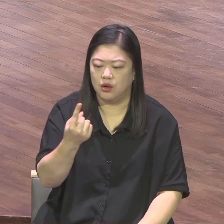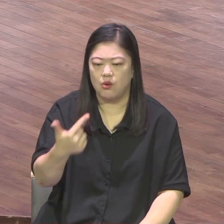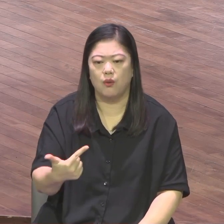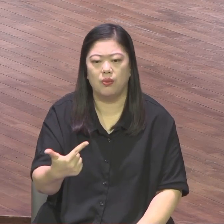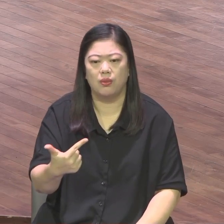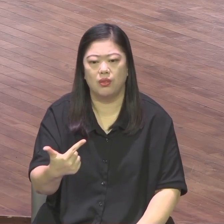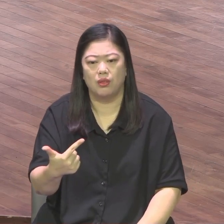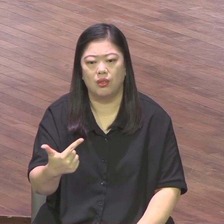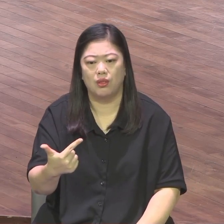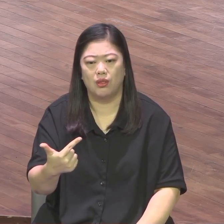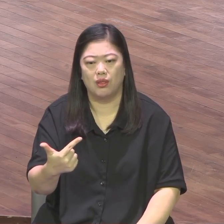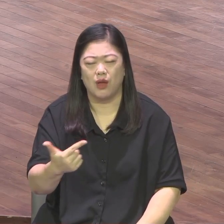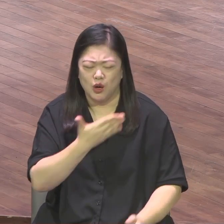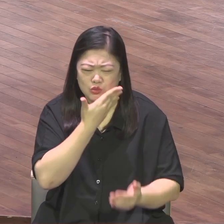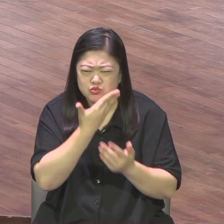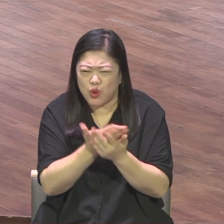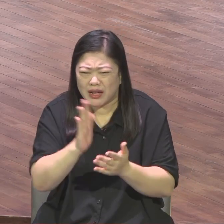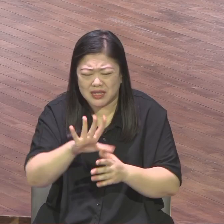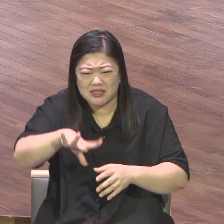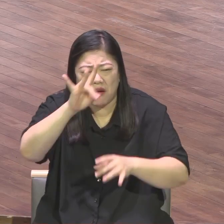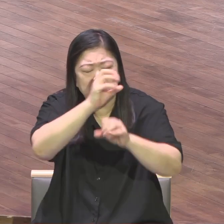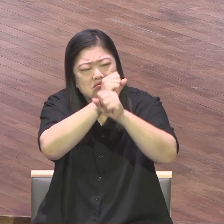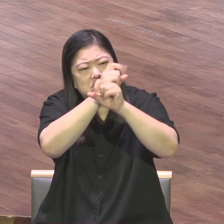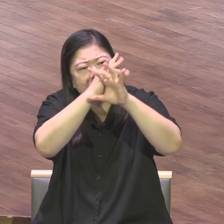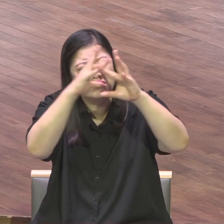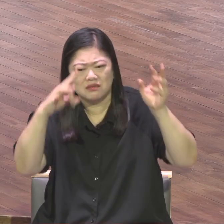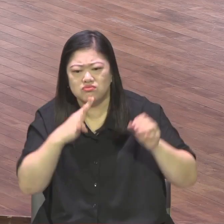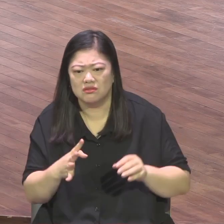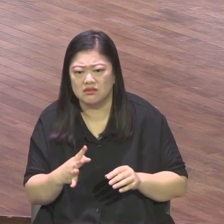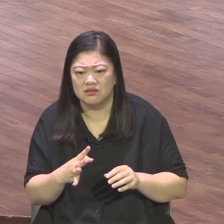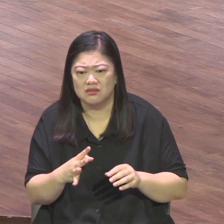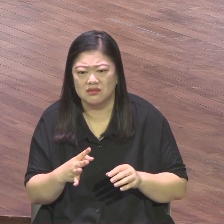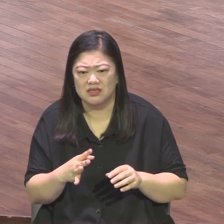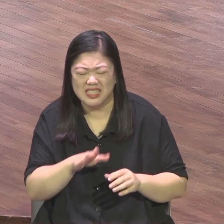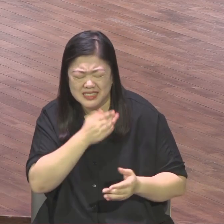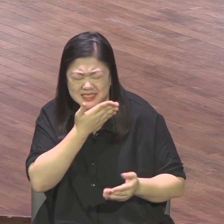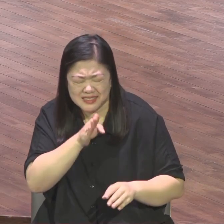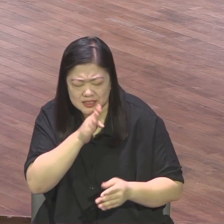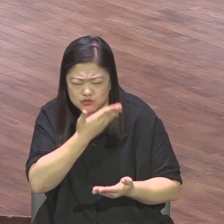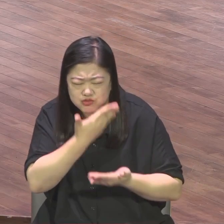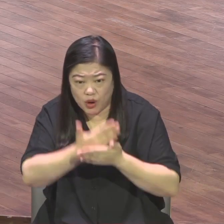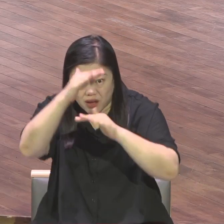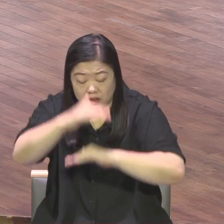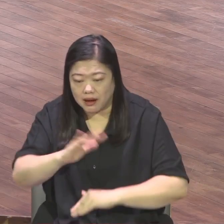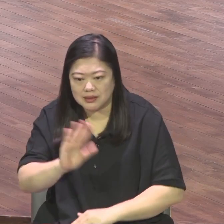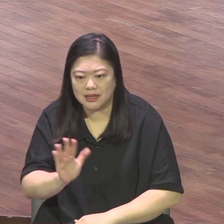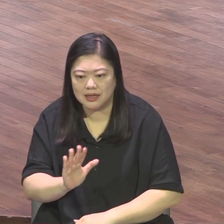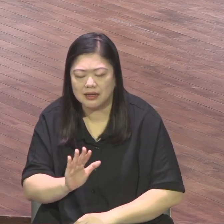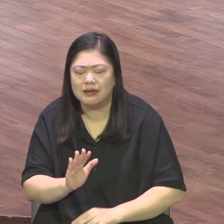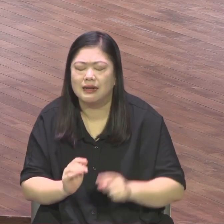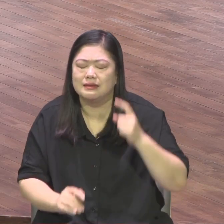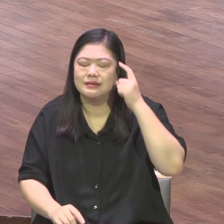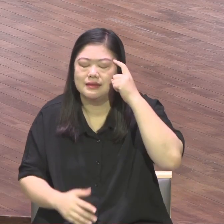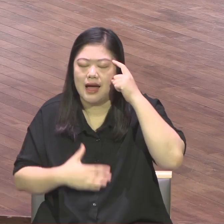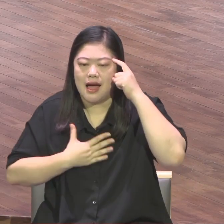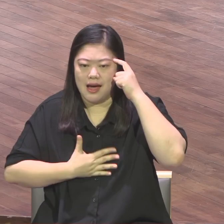그걸 깨달았어요. 그 이후부터 사도 바울은 삶이 완전히 180도